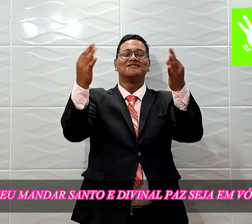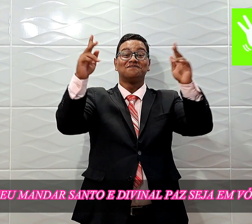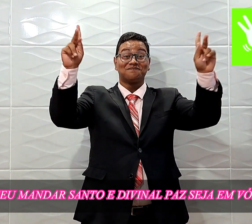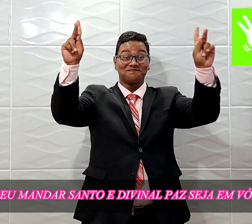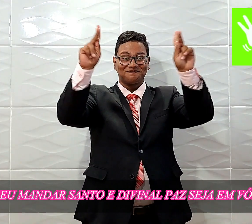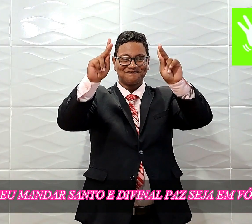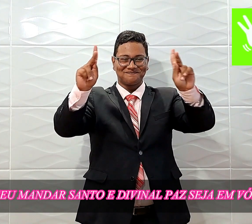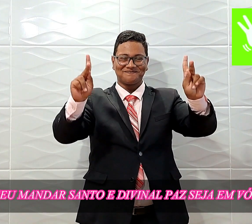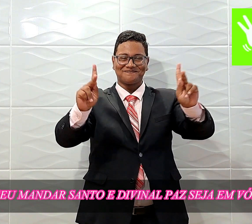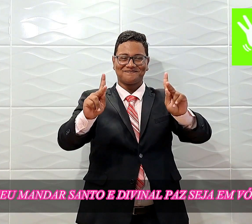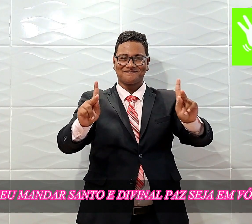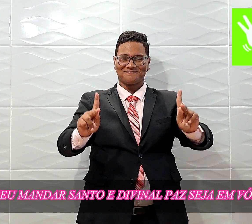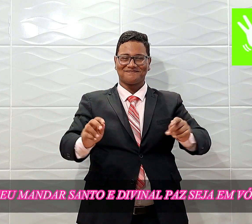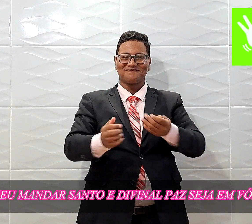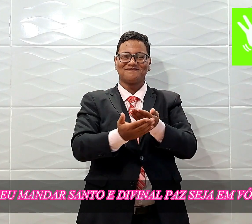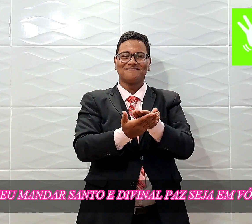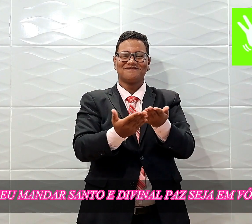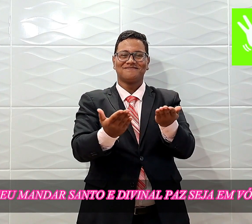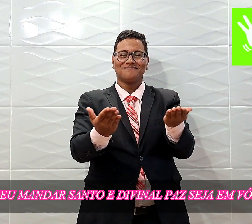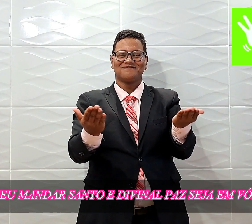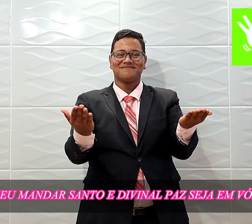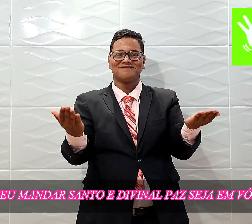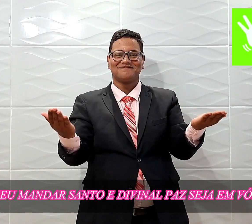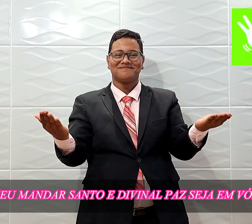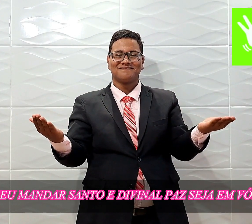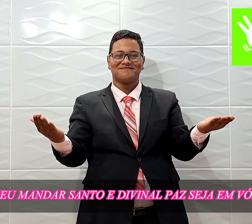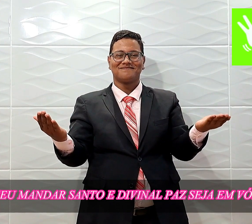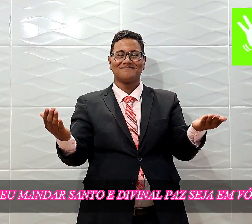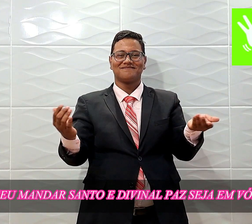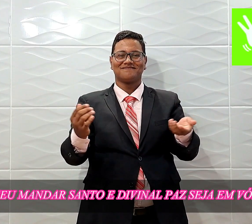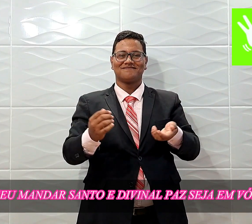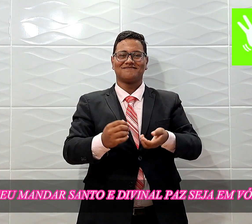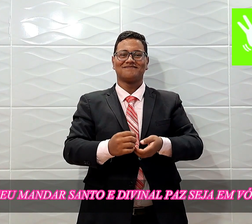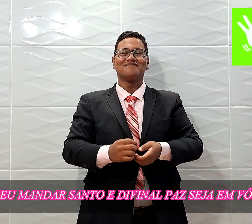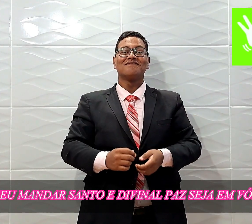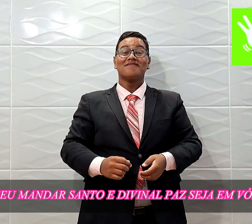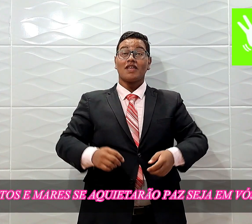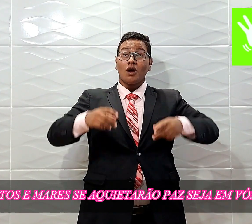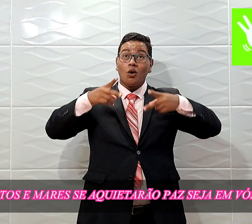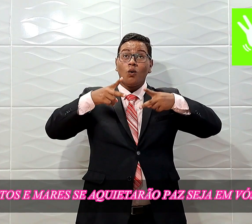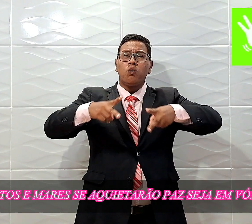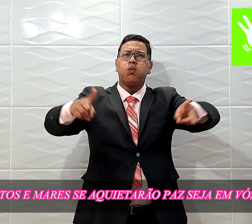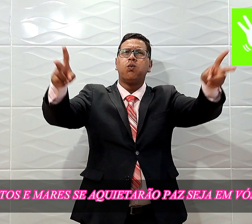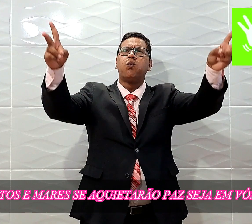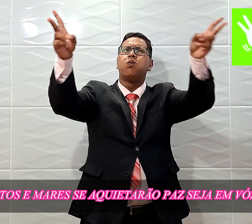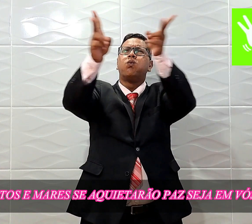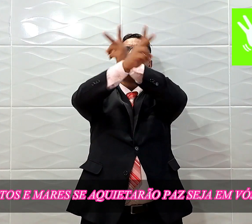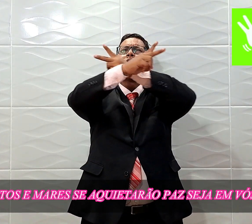Paz seja em vós Ventos e